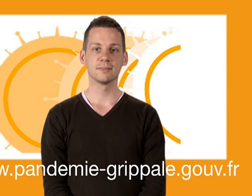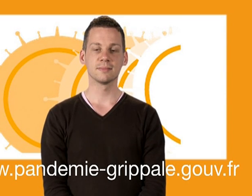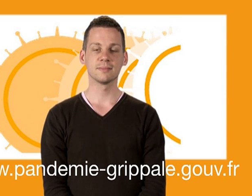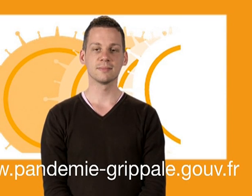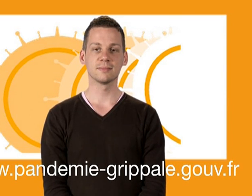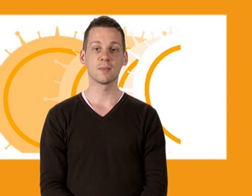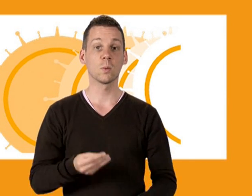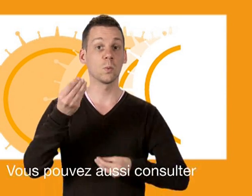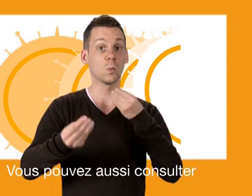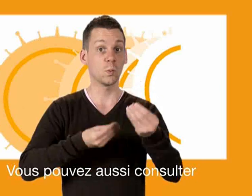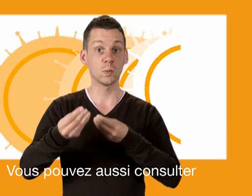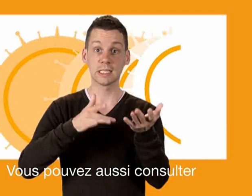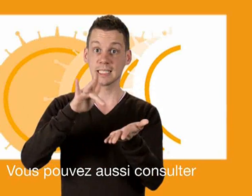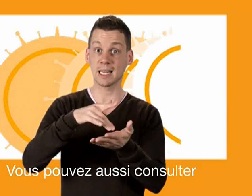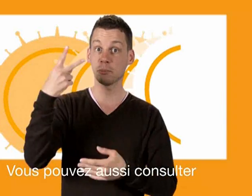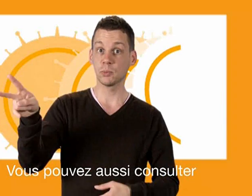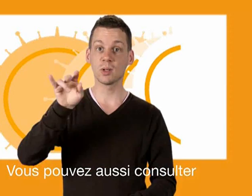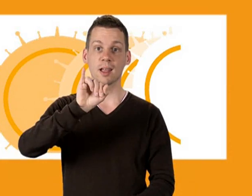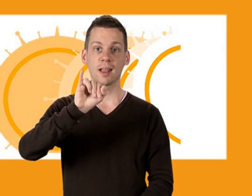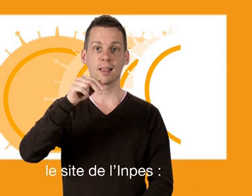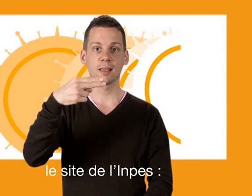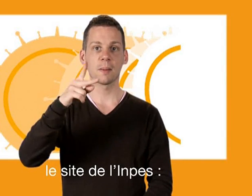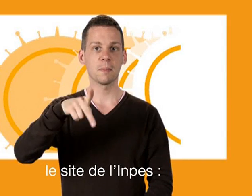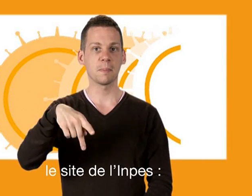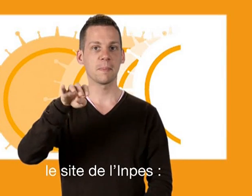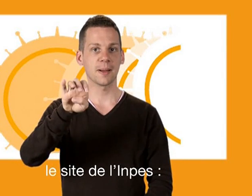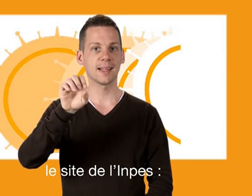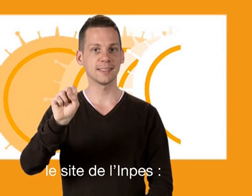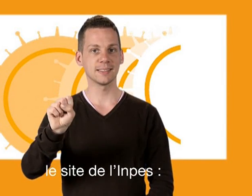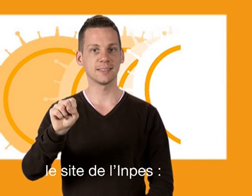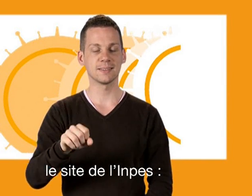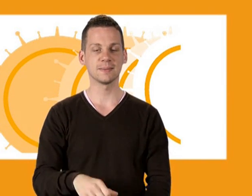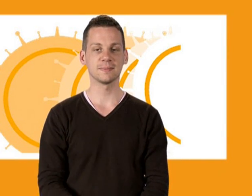www.pandemie-grippal.gouv.fr. Vous pouvez aussi consulter le site de l'INPES